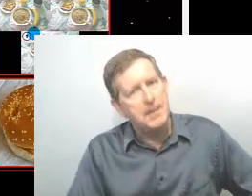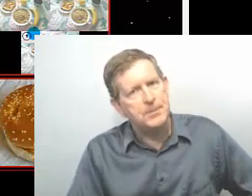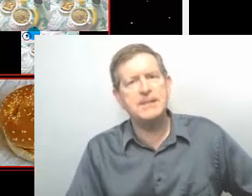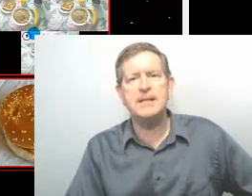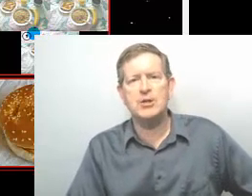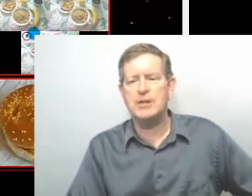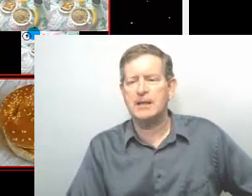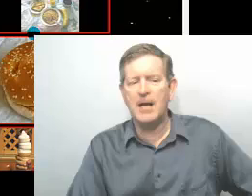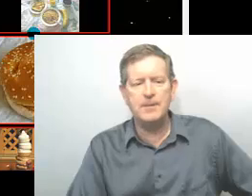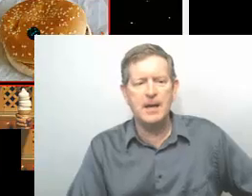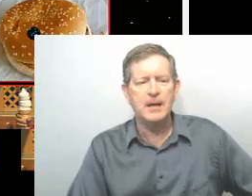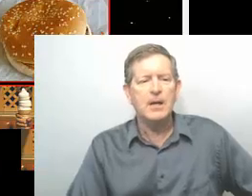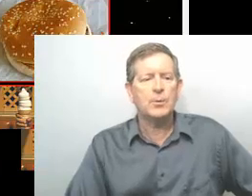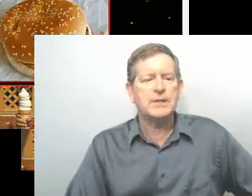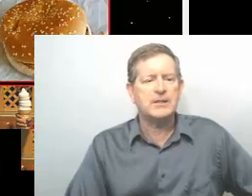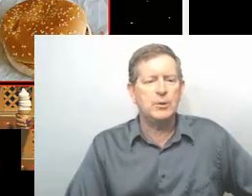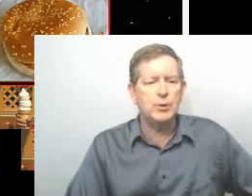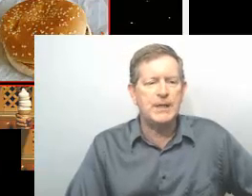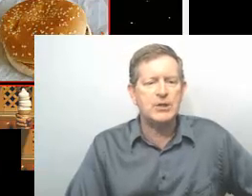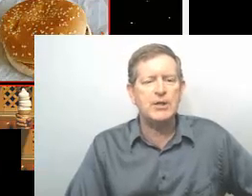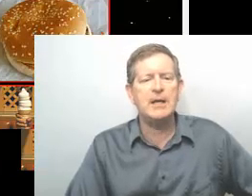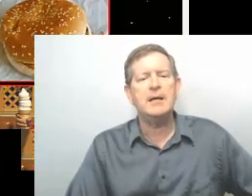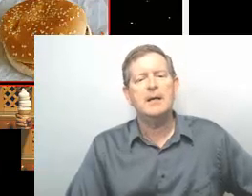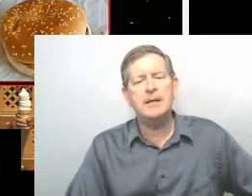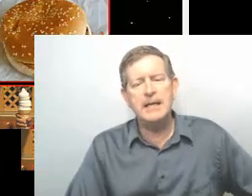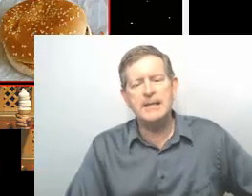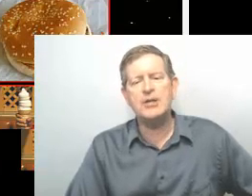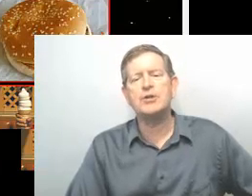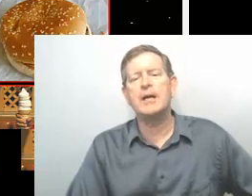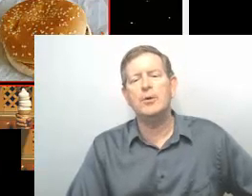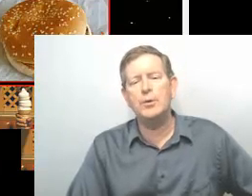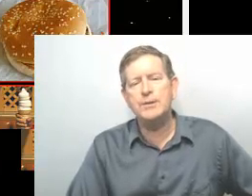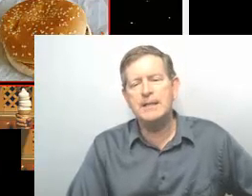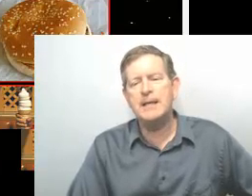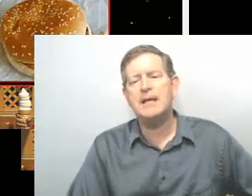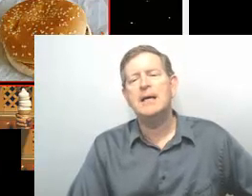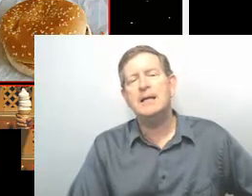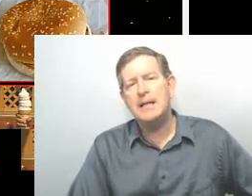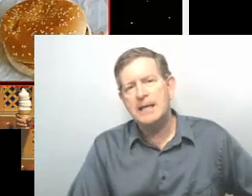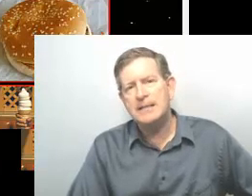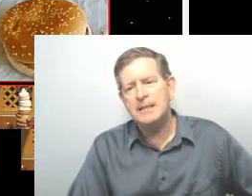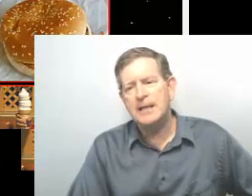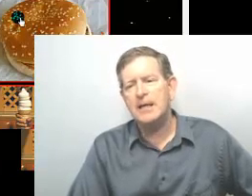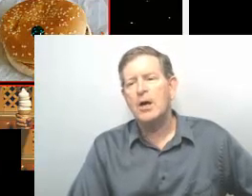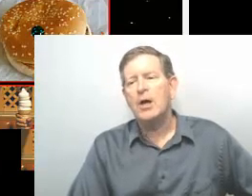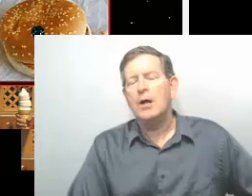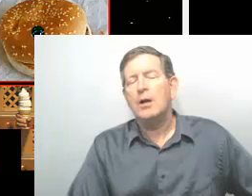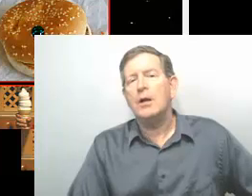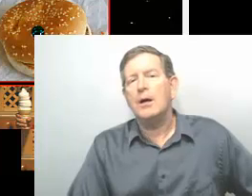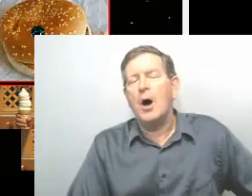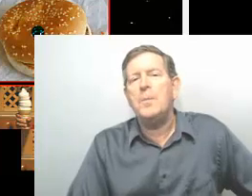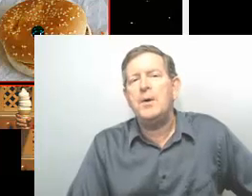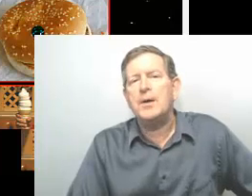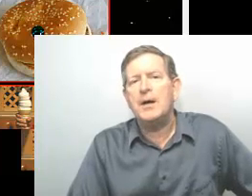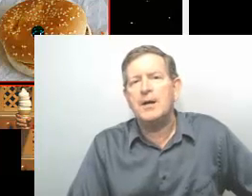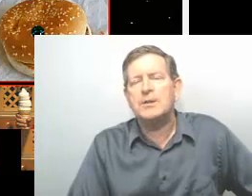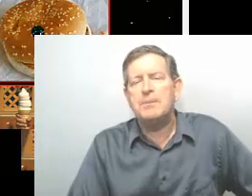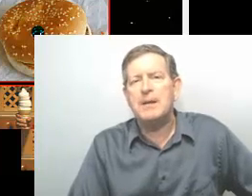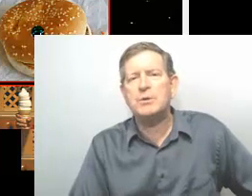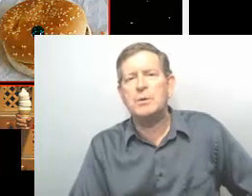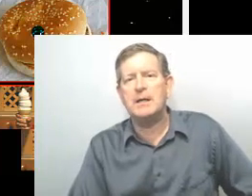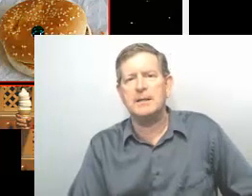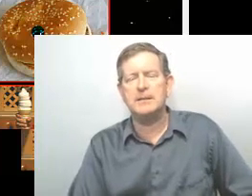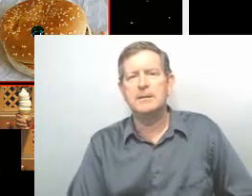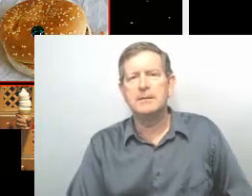Oui, les petits déjeuners. Très bien. Donc ça, c'est le déjeuner, les déjeuners. Le dîner, les dîners. Hamburger,